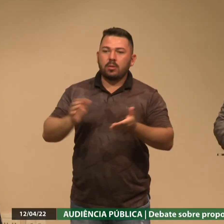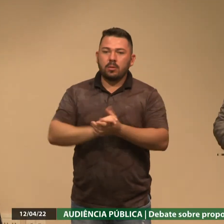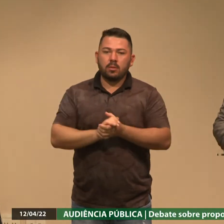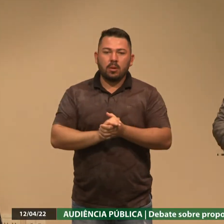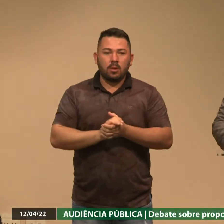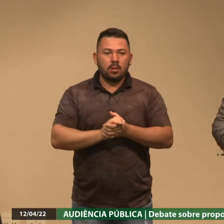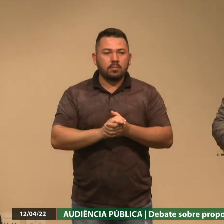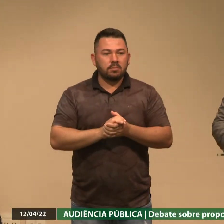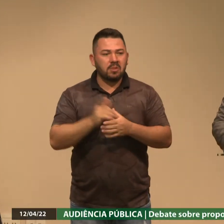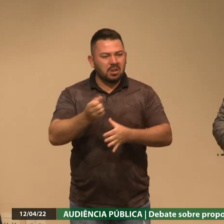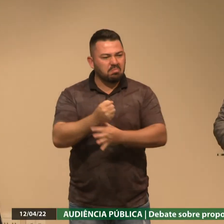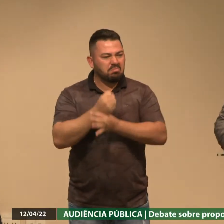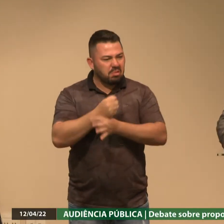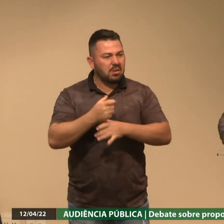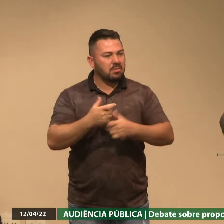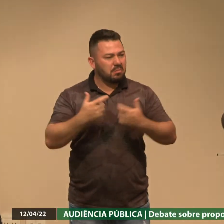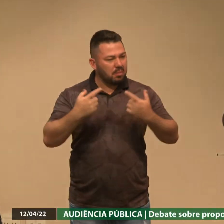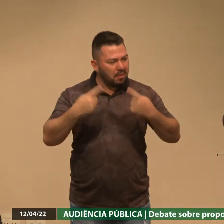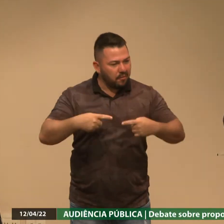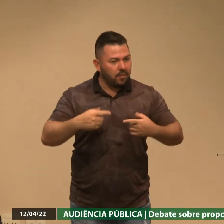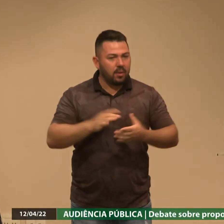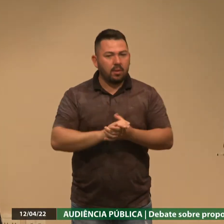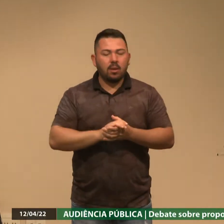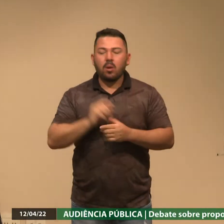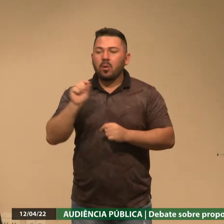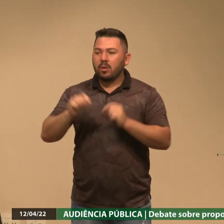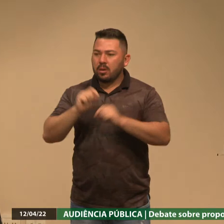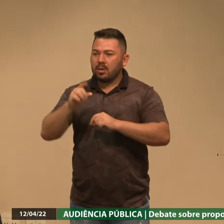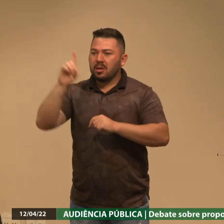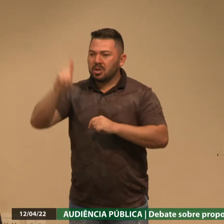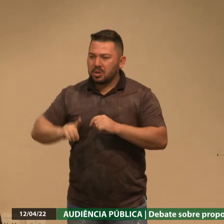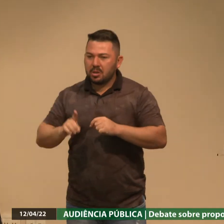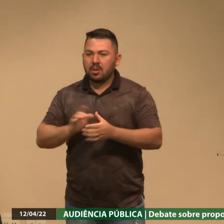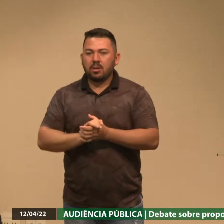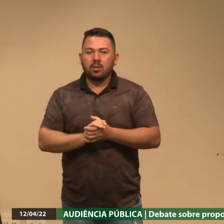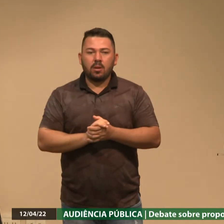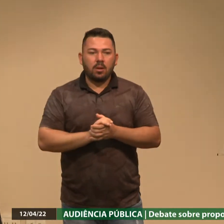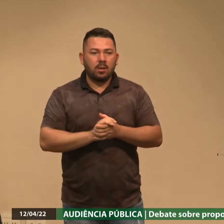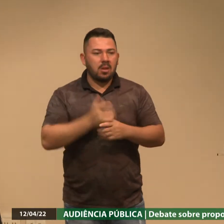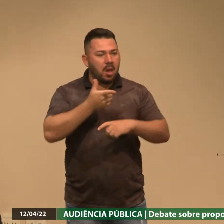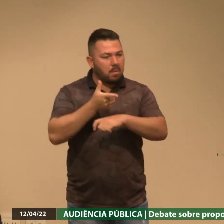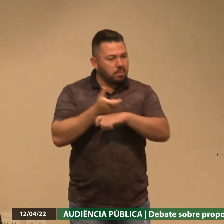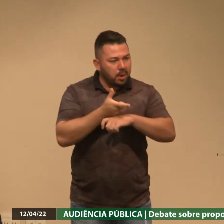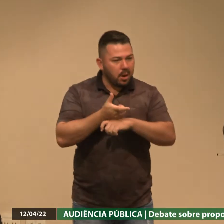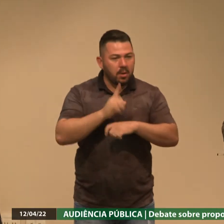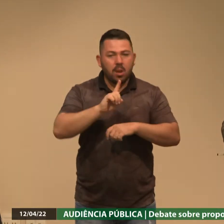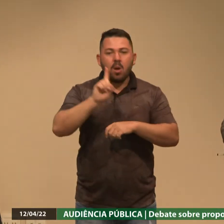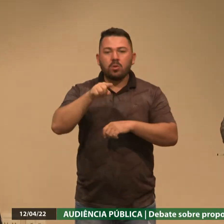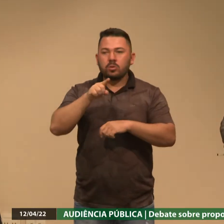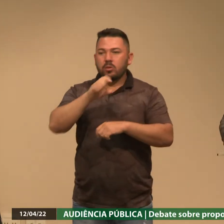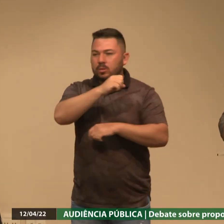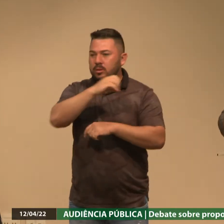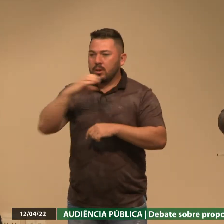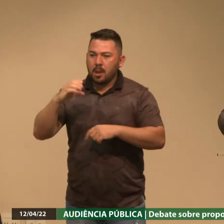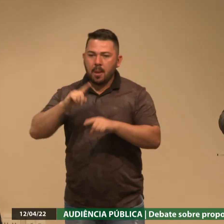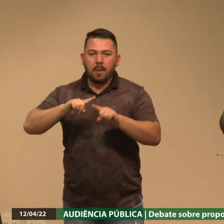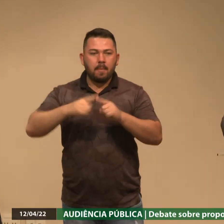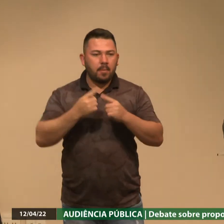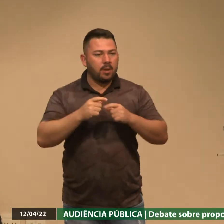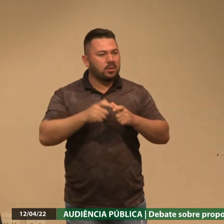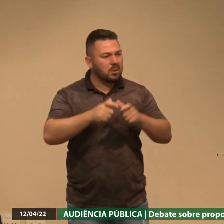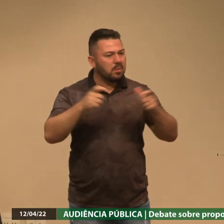das pautas conservadoras e de direito Inclusive a pauta armamentista não só em Santa Catarina